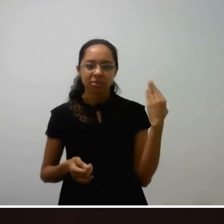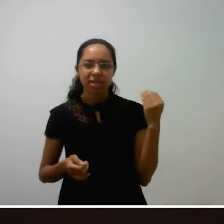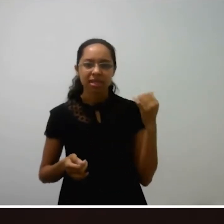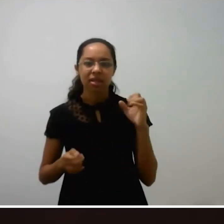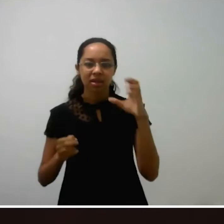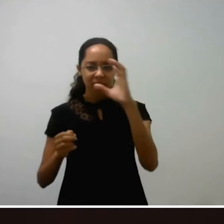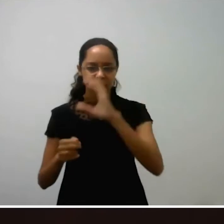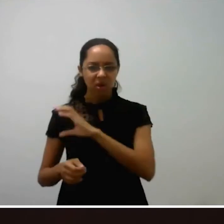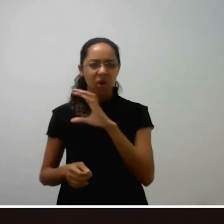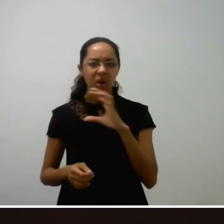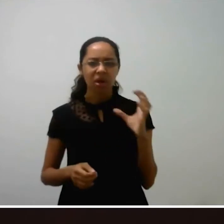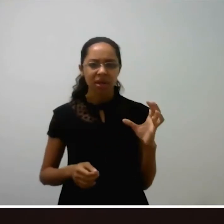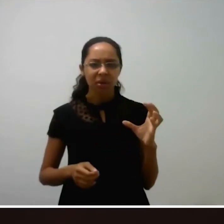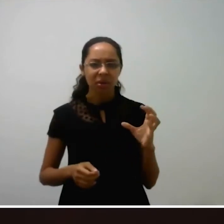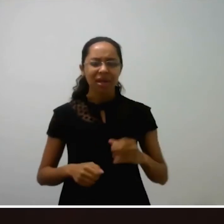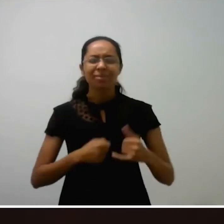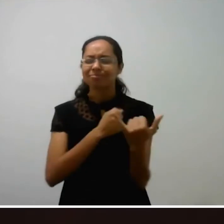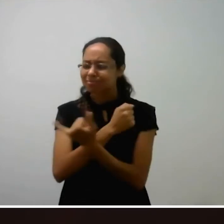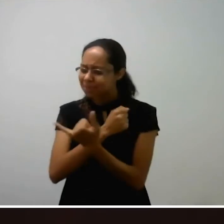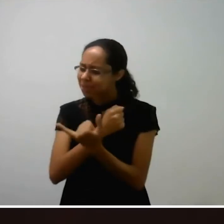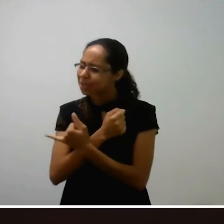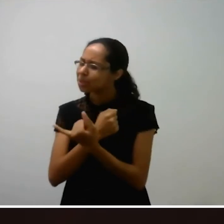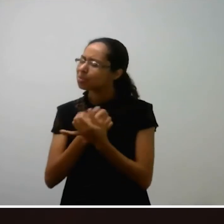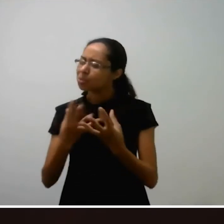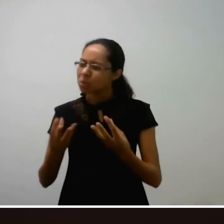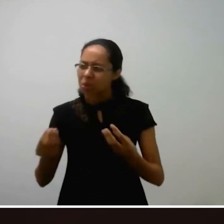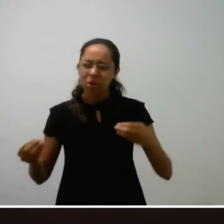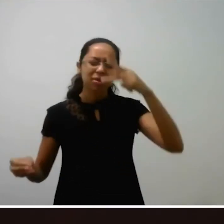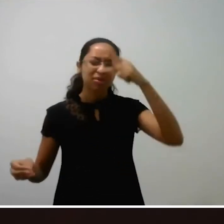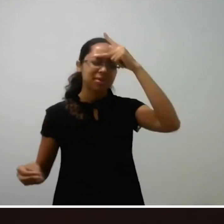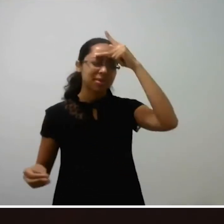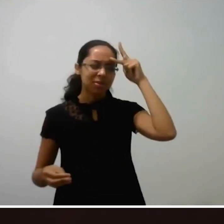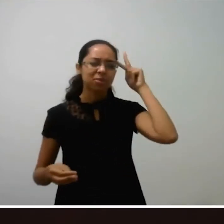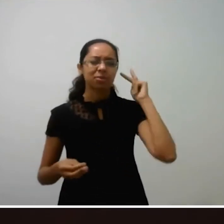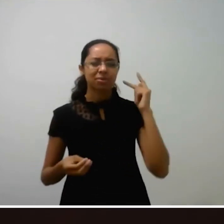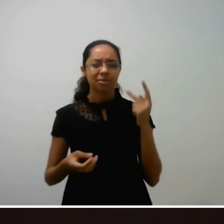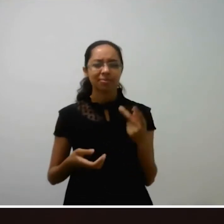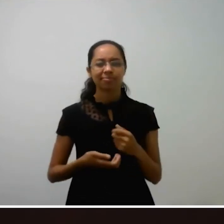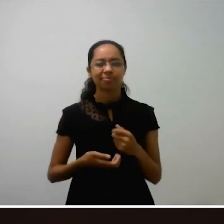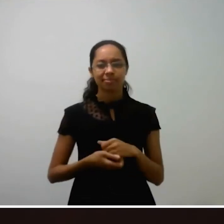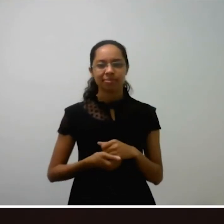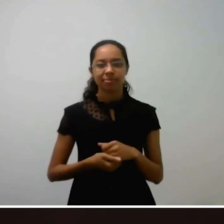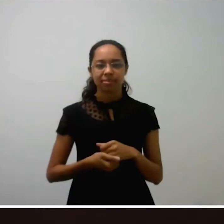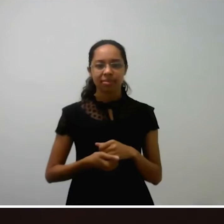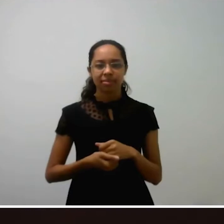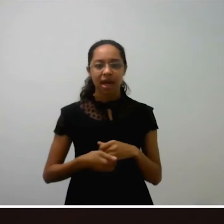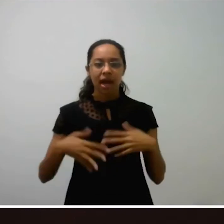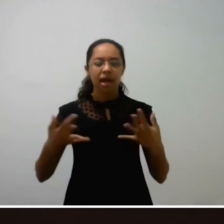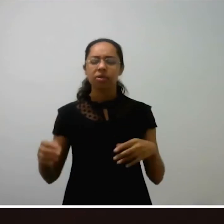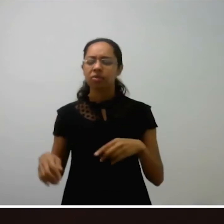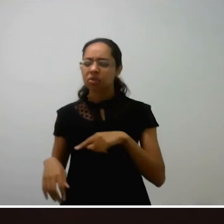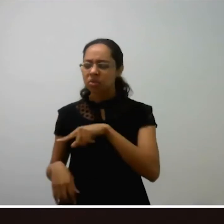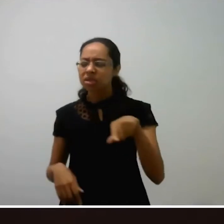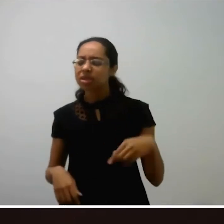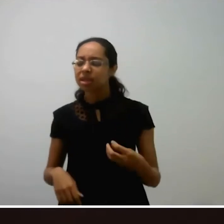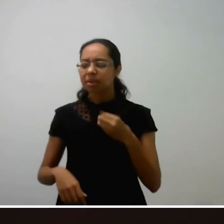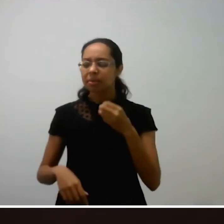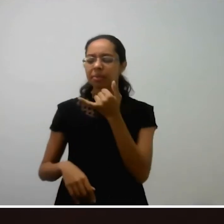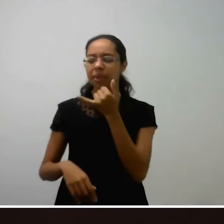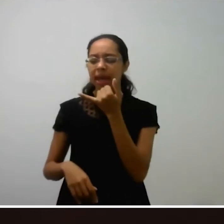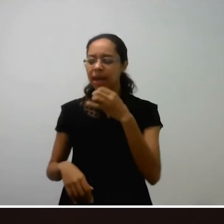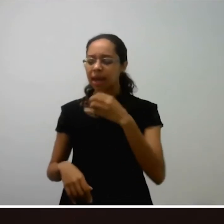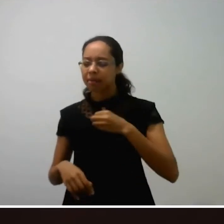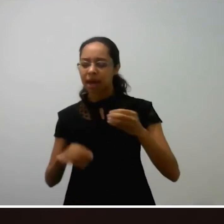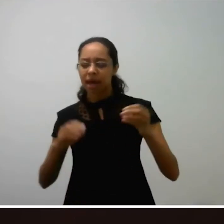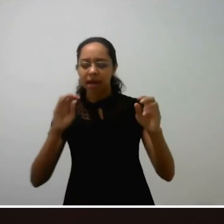para indulgir você de todos os seus pecados. Agora você vai partir para o céu limpinho. Irmão, não funciona assim. Vocês sabem que não funciona assim,